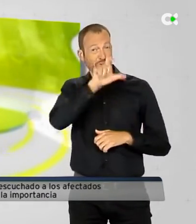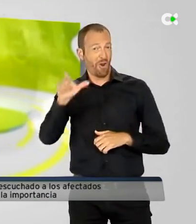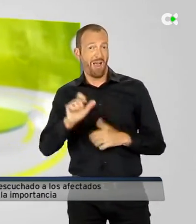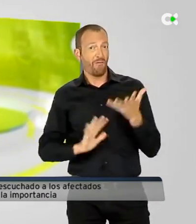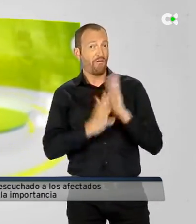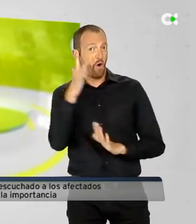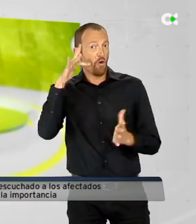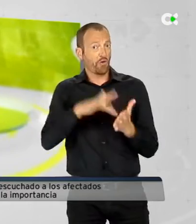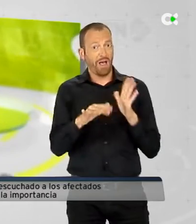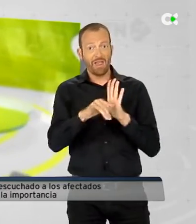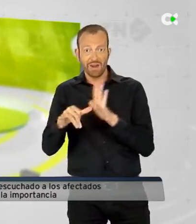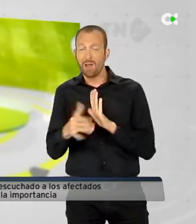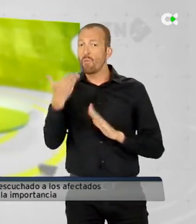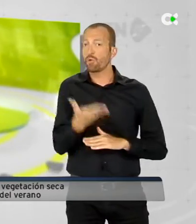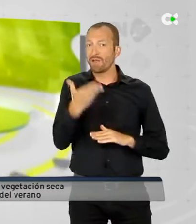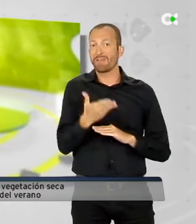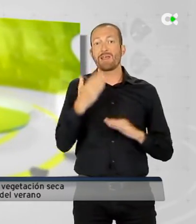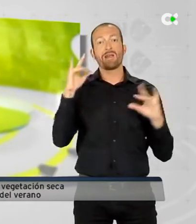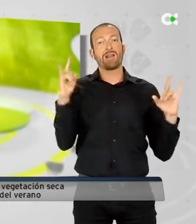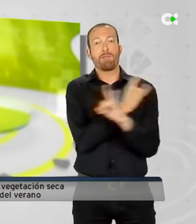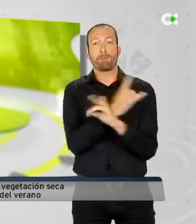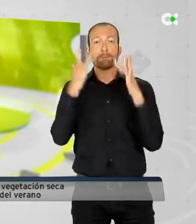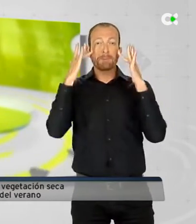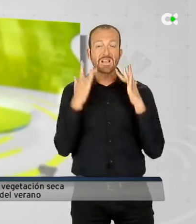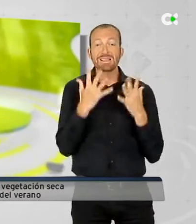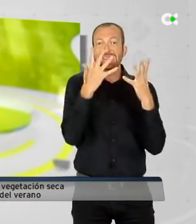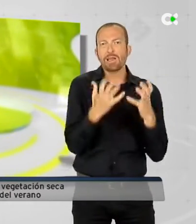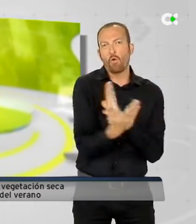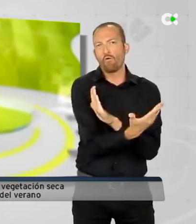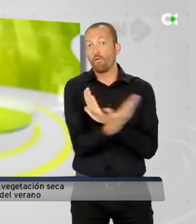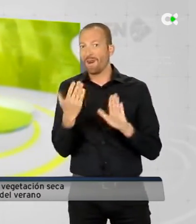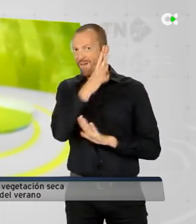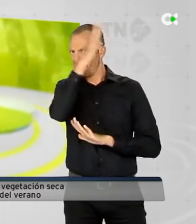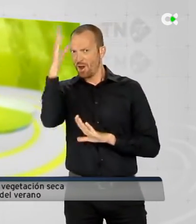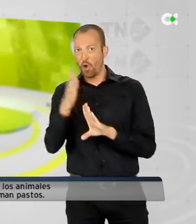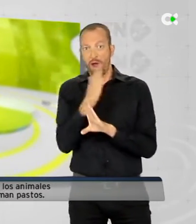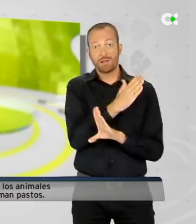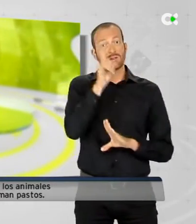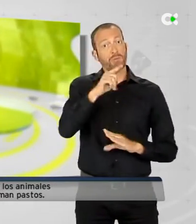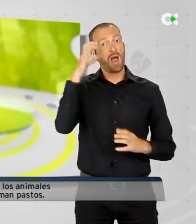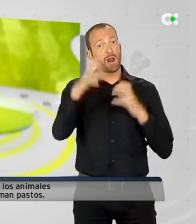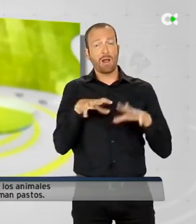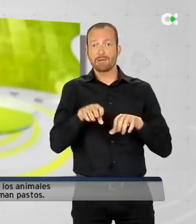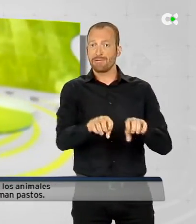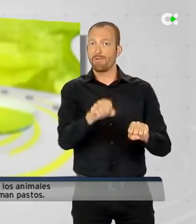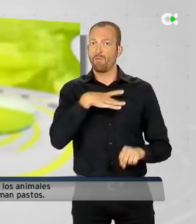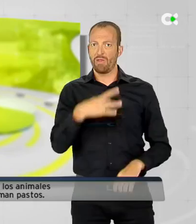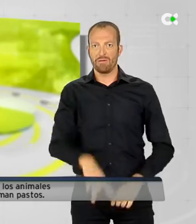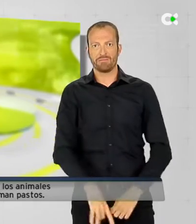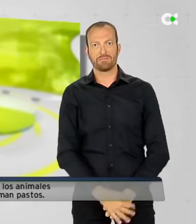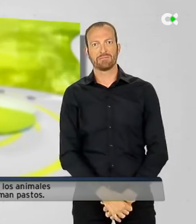afectados insistir en la importancia de retirar la vegetación seca antes del verano y dejar a los animales que coman